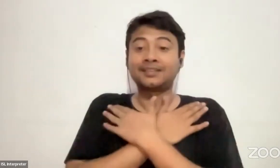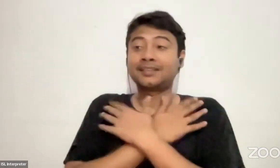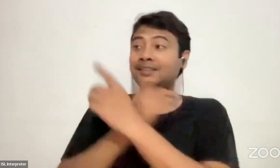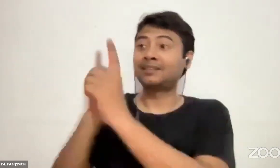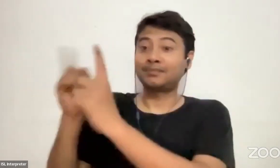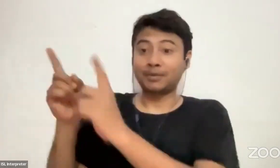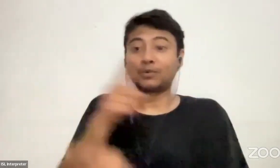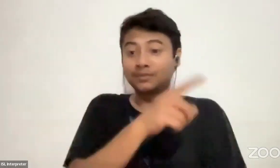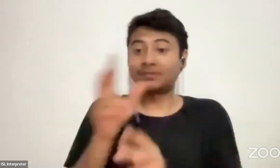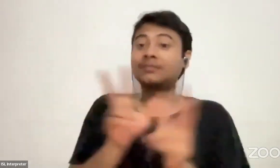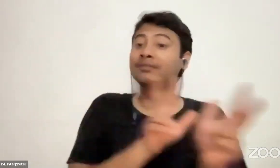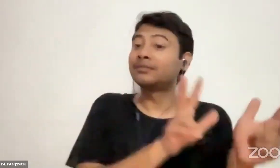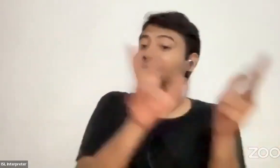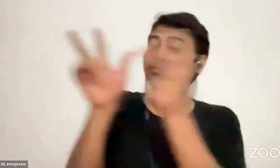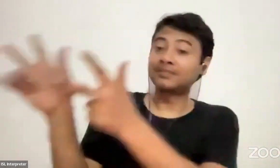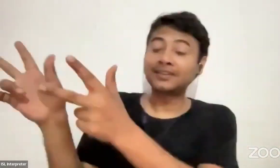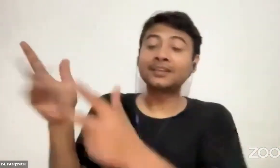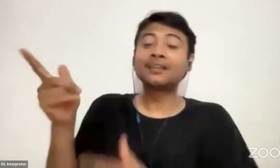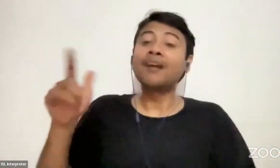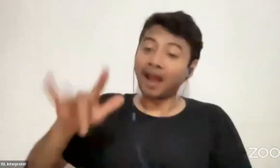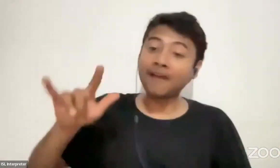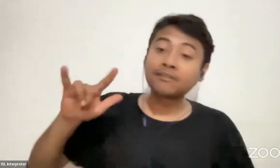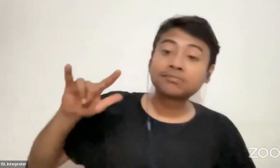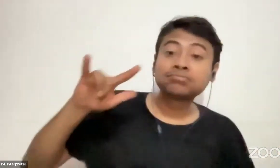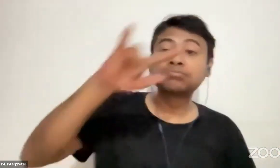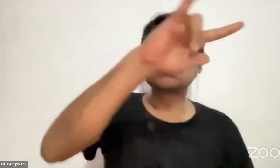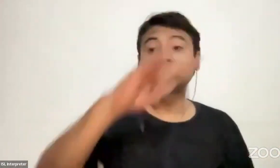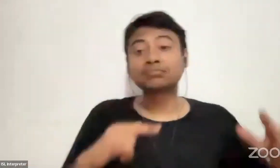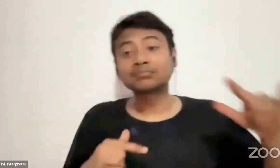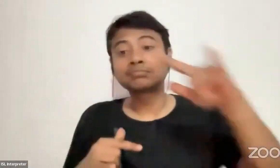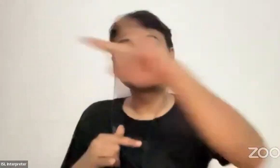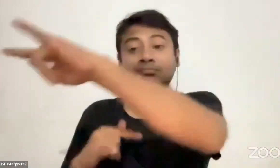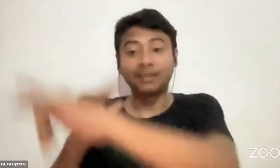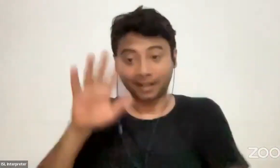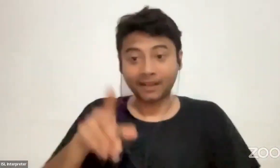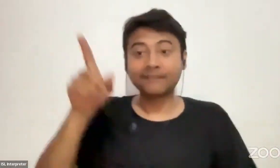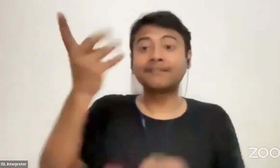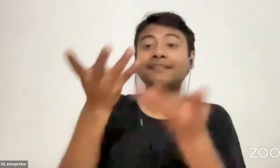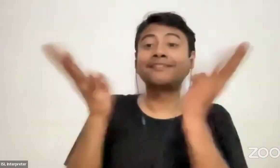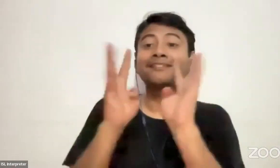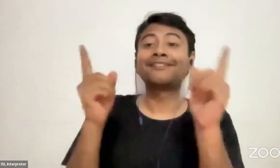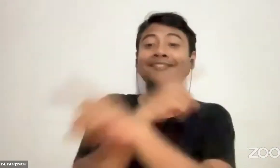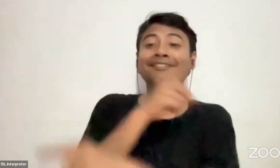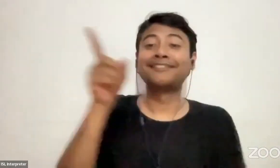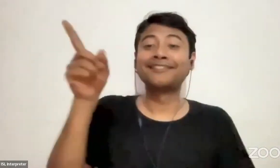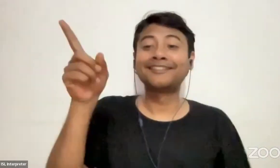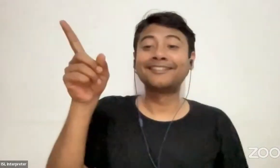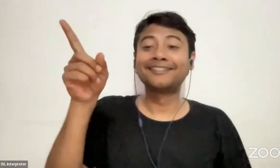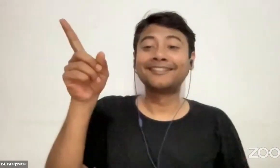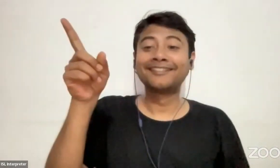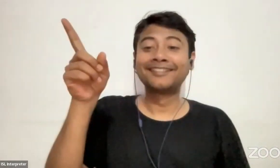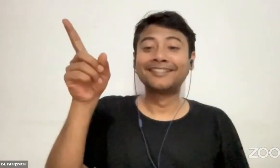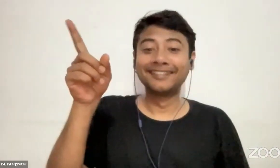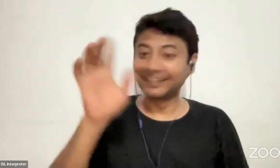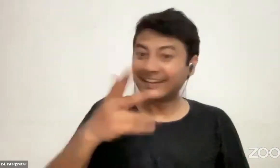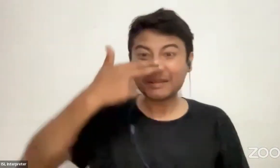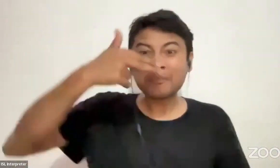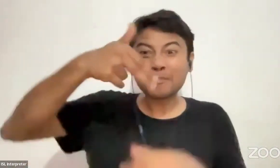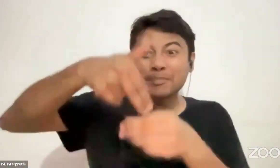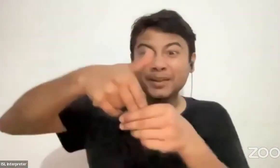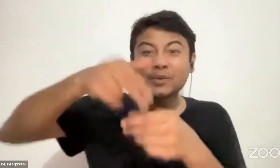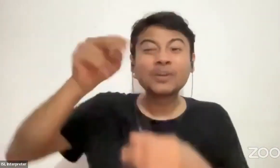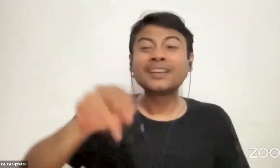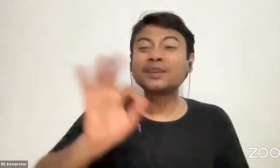हैं। आपने मन करा कि हाँ वहां जाना है तो बिल्कुल फास्ट जाएंगे, बहुत समय नहीं लगाते। और अभी क्या है, घर में